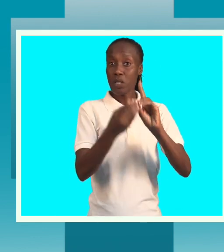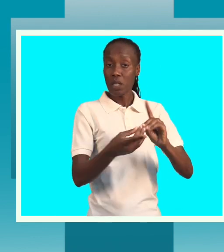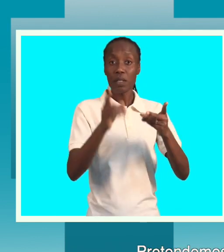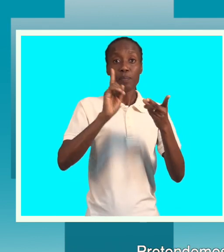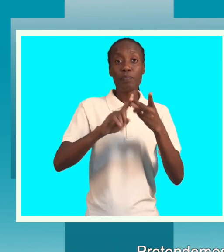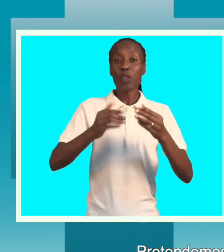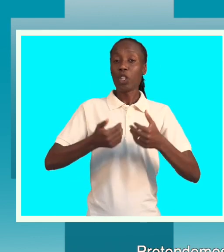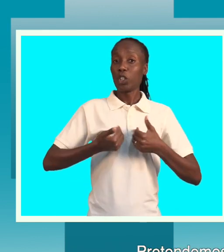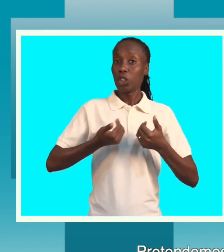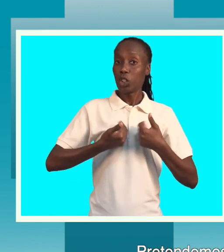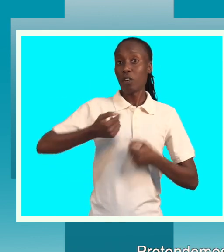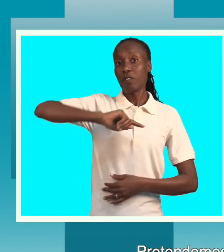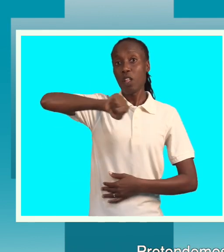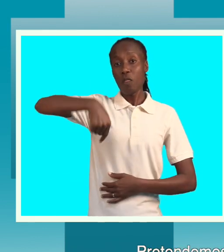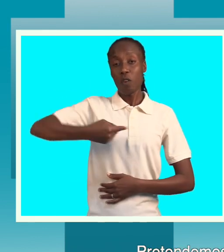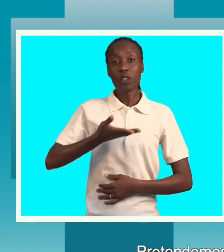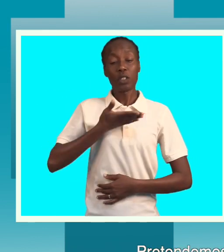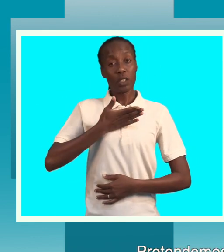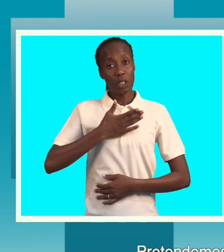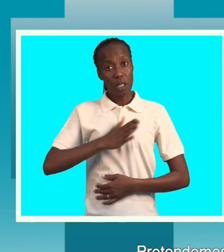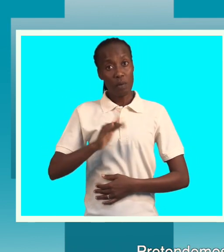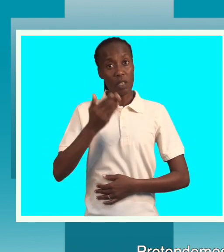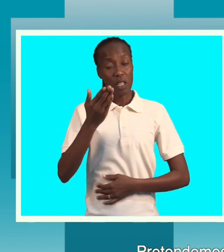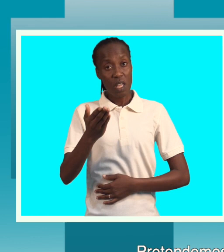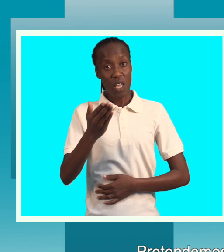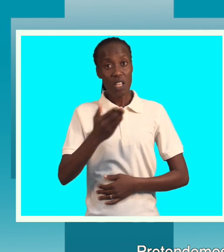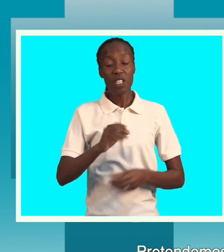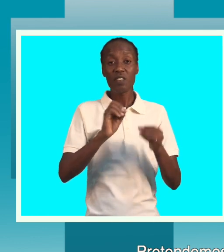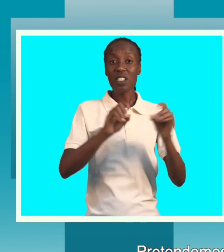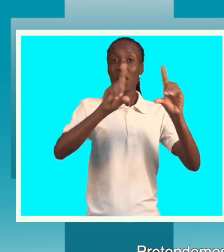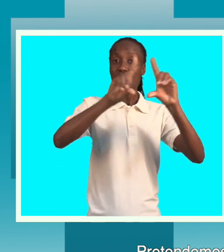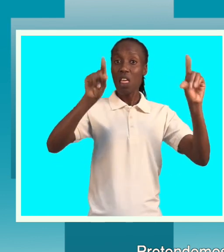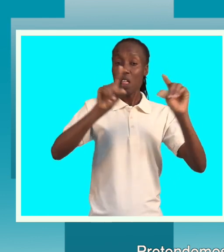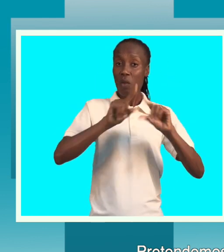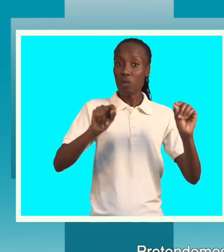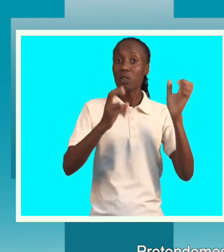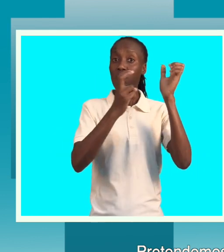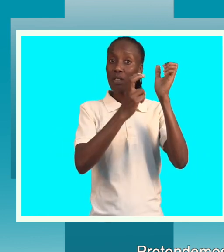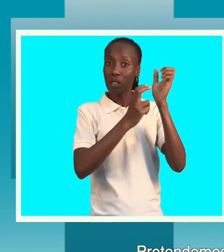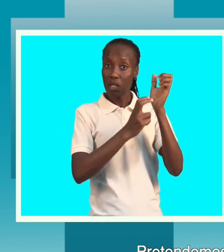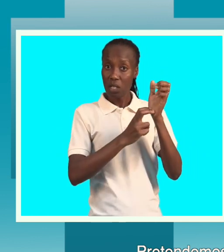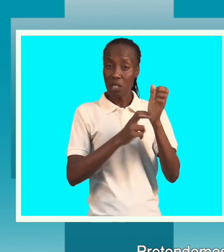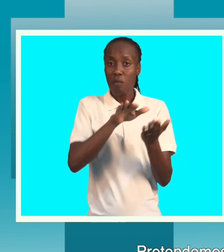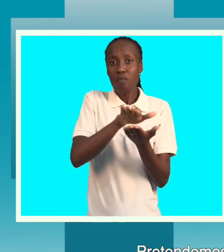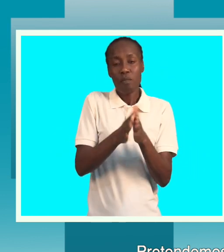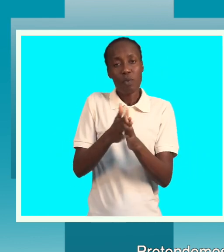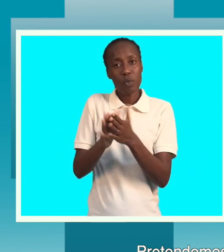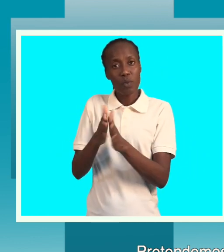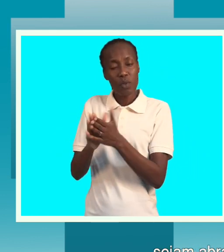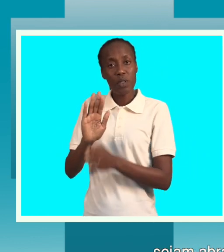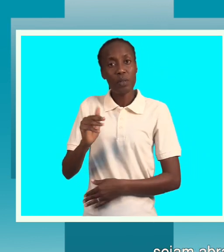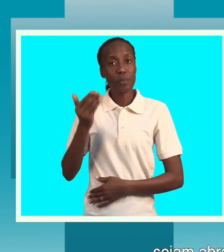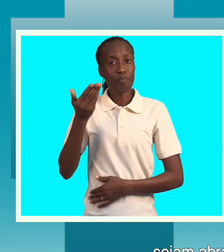Mas também pretendemos que estas rubricas, estes conteúdos em sexualidade que vão ser produzidos